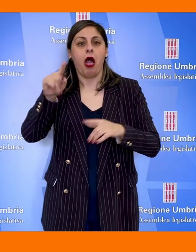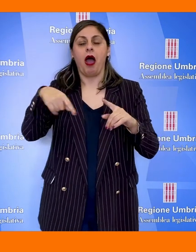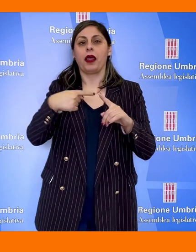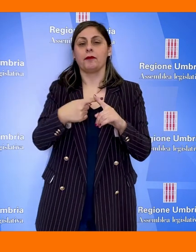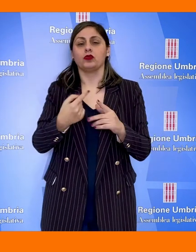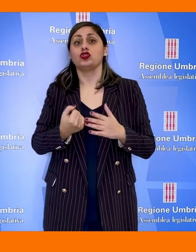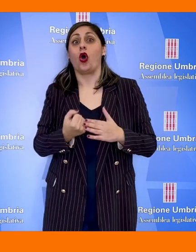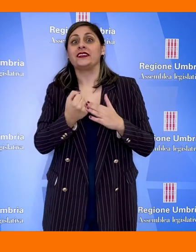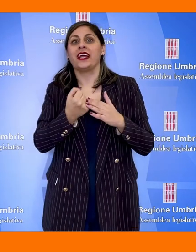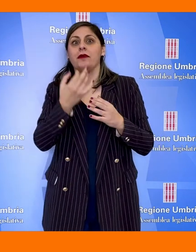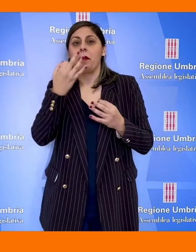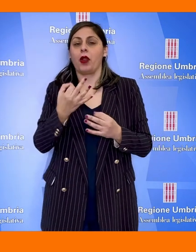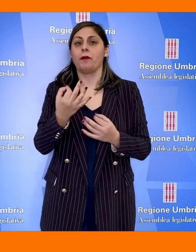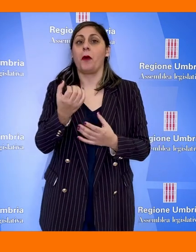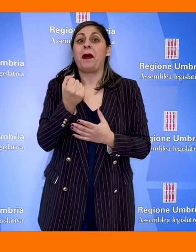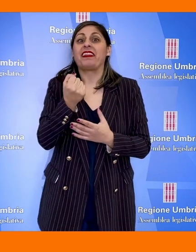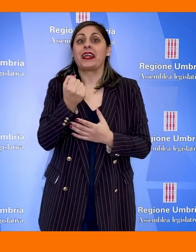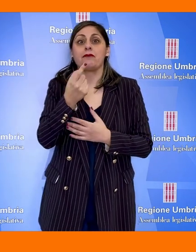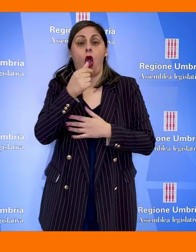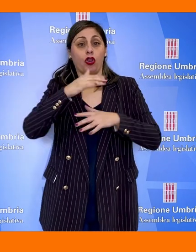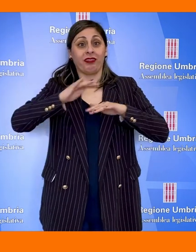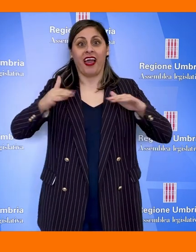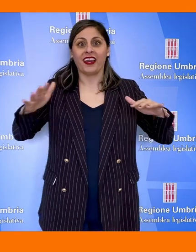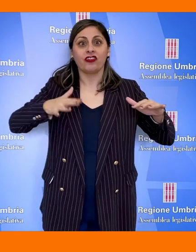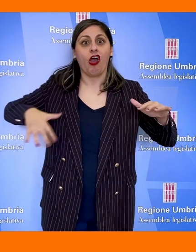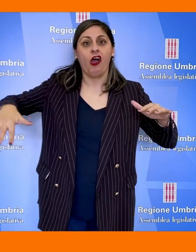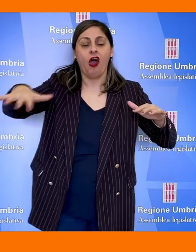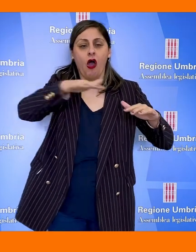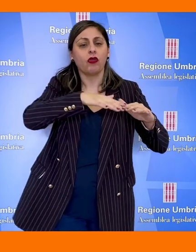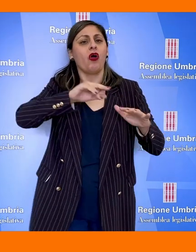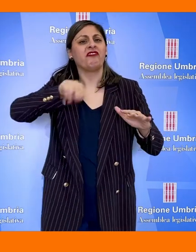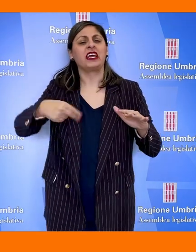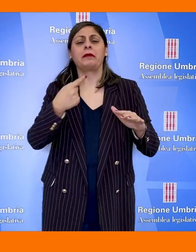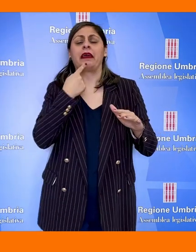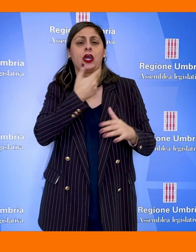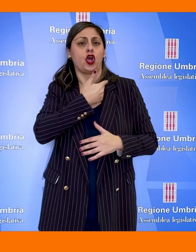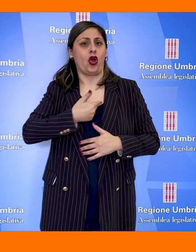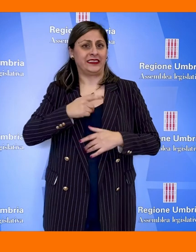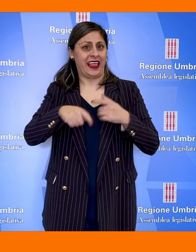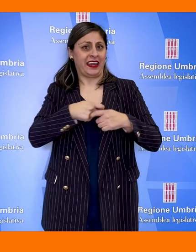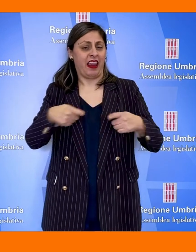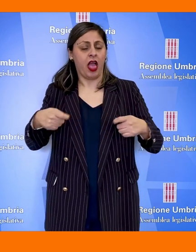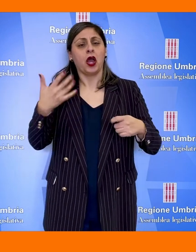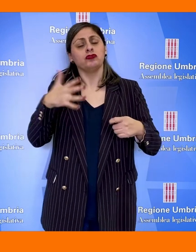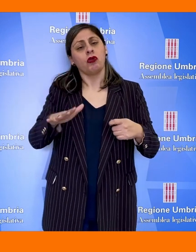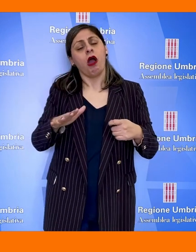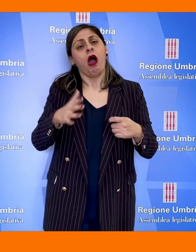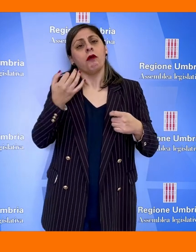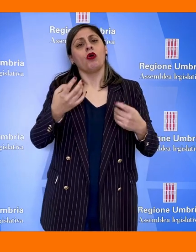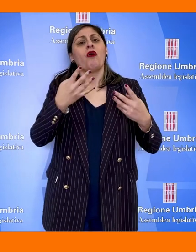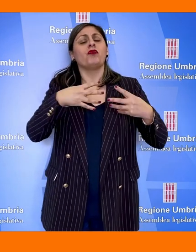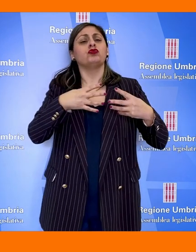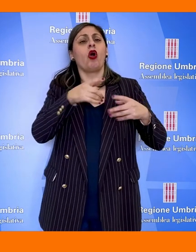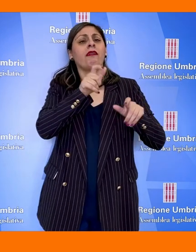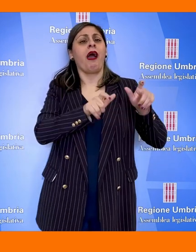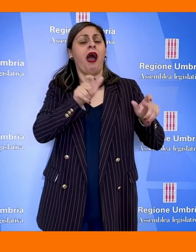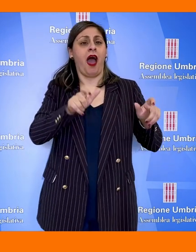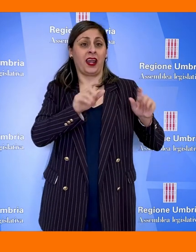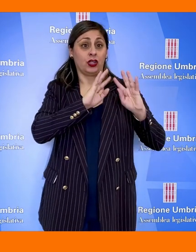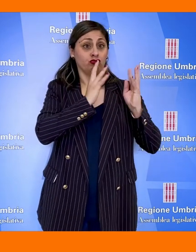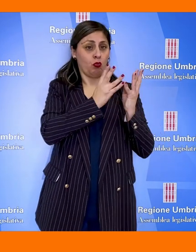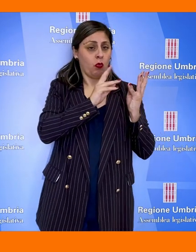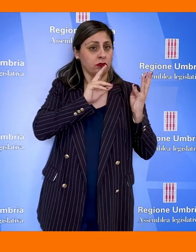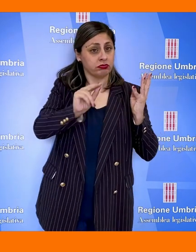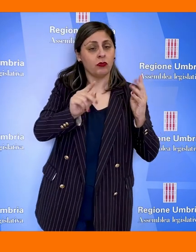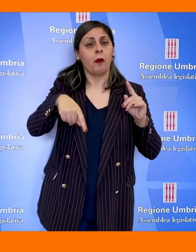originale e sostenibile del patrimonio territoriale e ambientale, ed è firmata dai consiglieri della Lega, si sono espressi i funzionari della